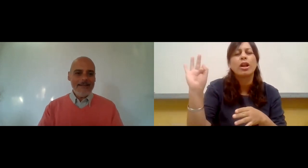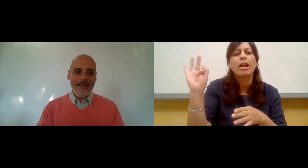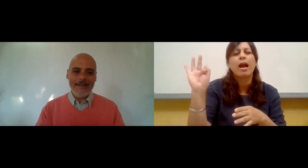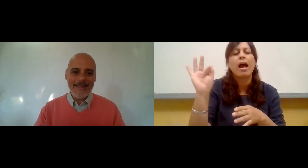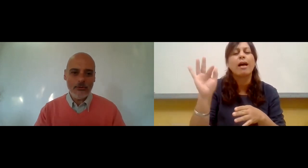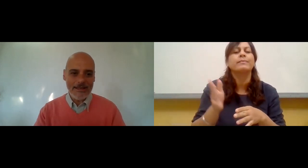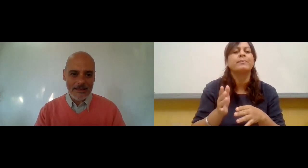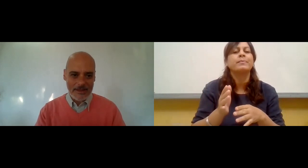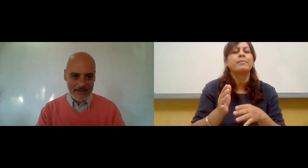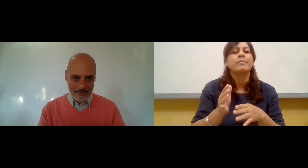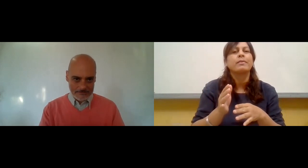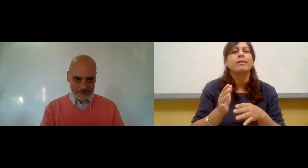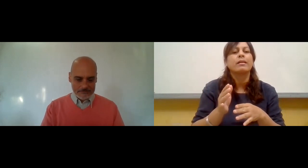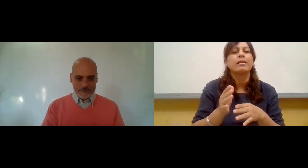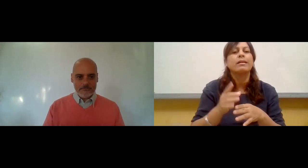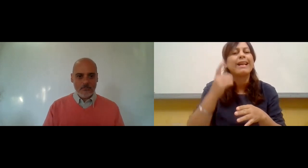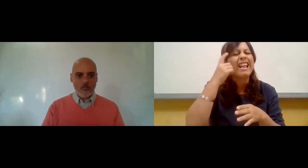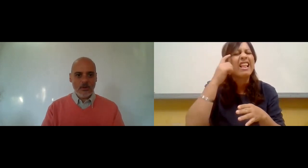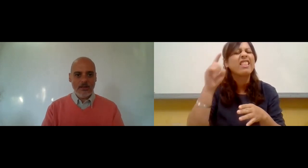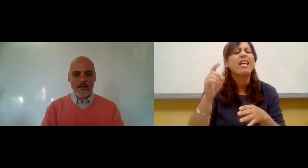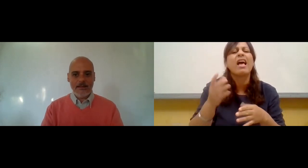es la idea de textualidad diferida.